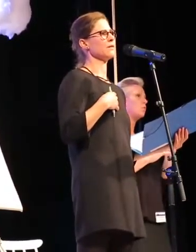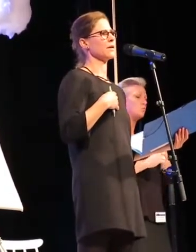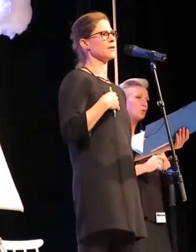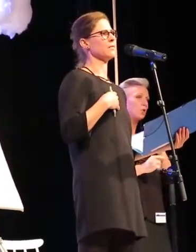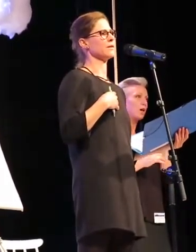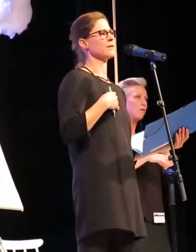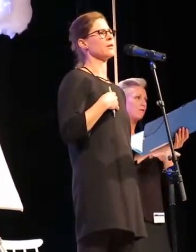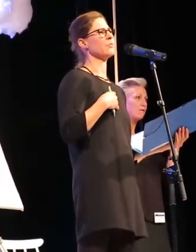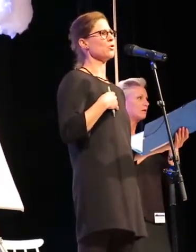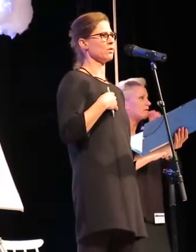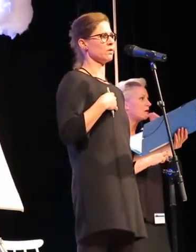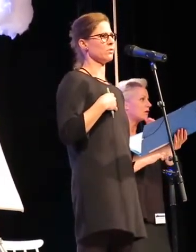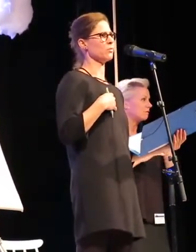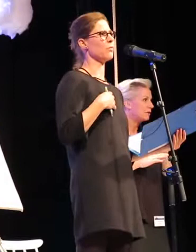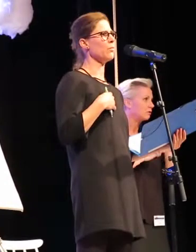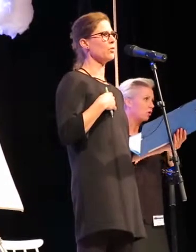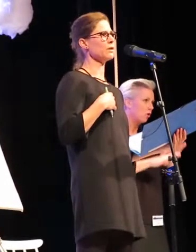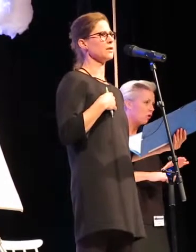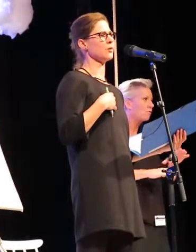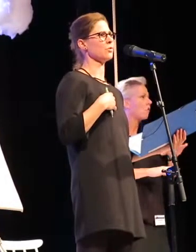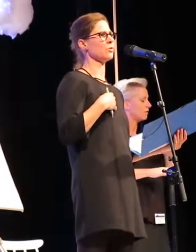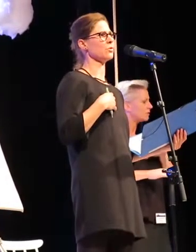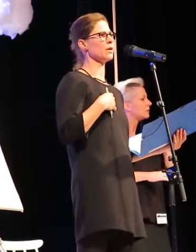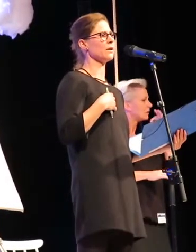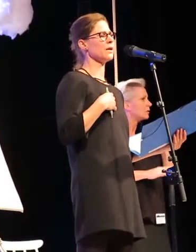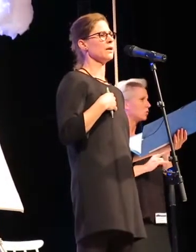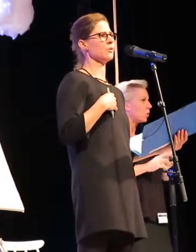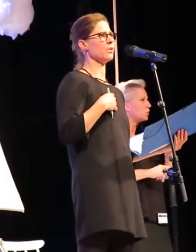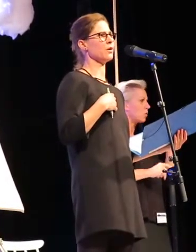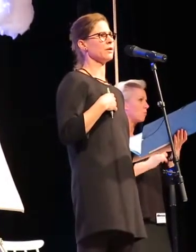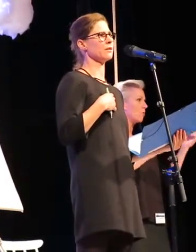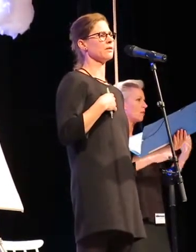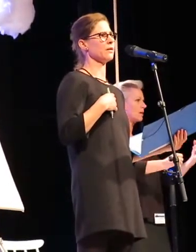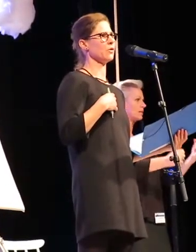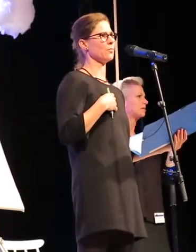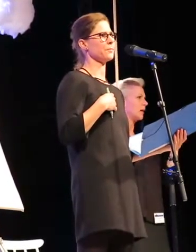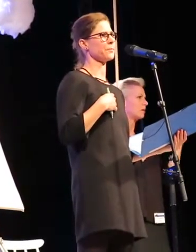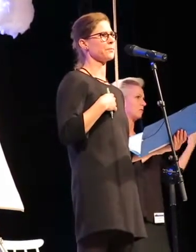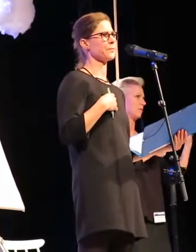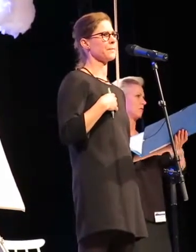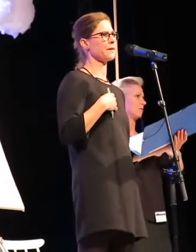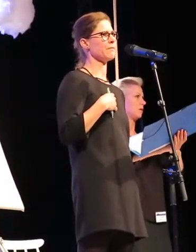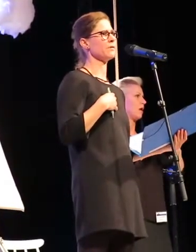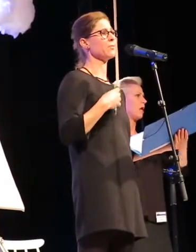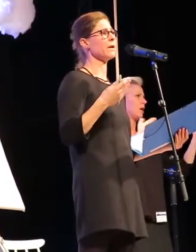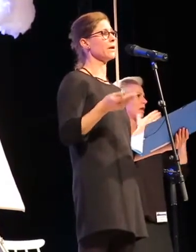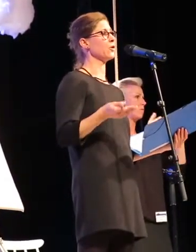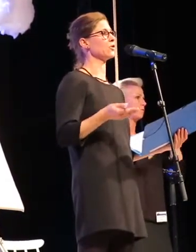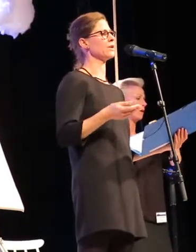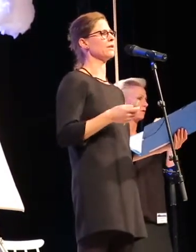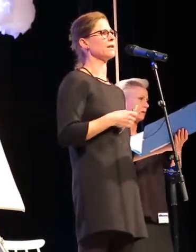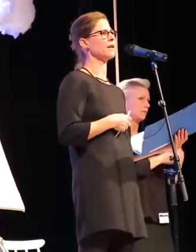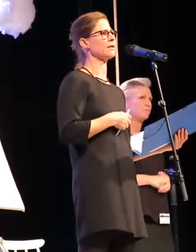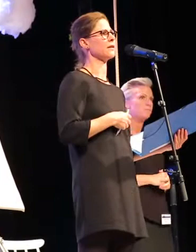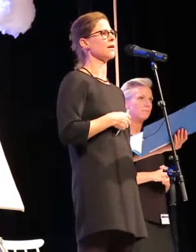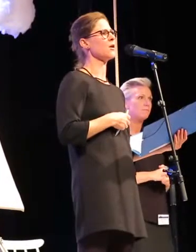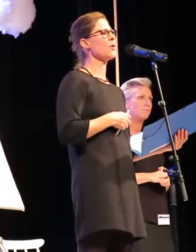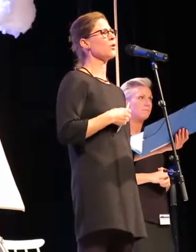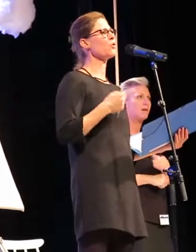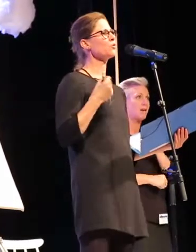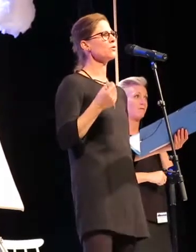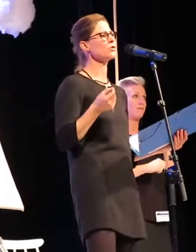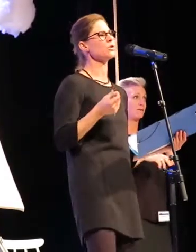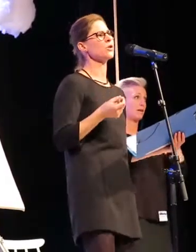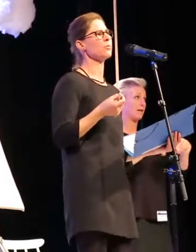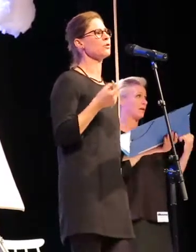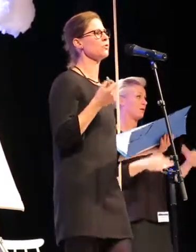färskvatten riskerar att minska dramatiskt på många ställen på jorden inom bara ett decennium. Vi som är här idag känner till allt det där.